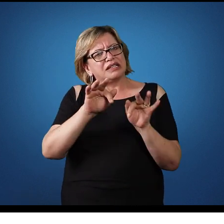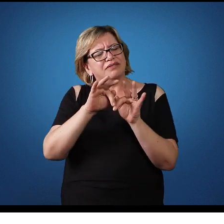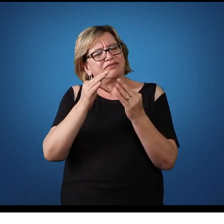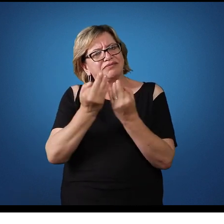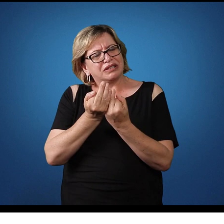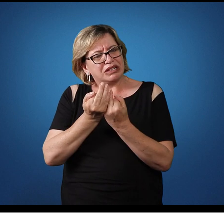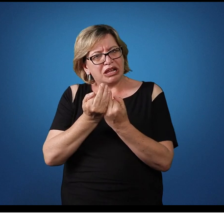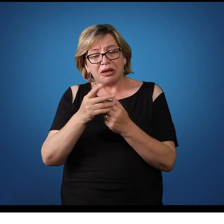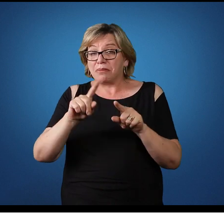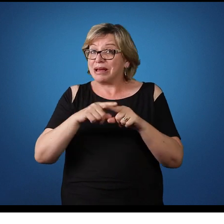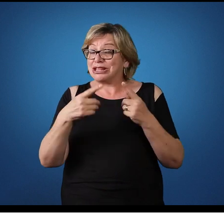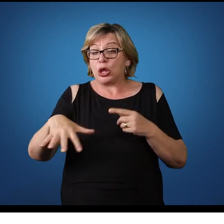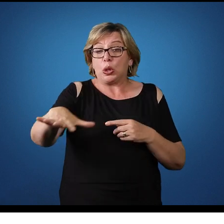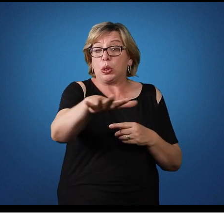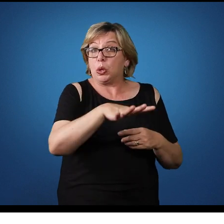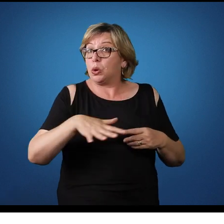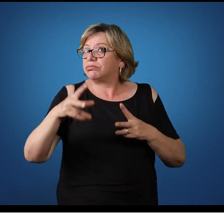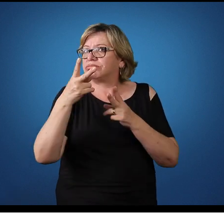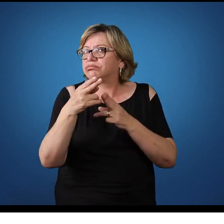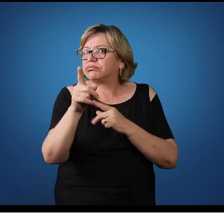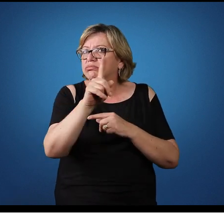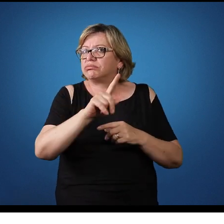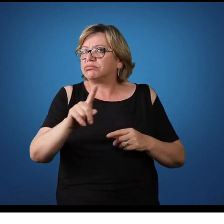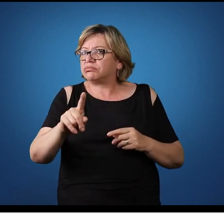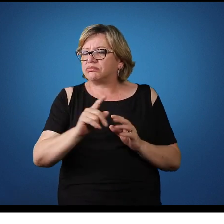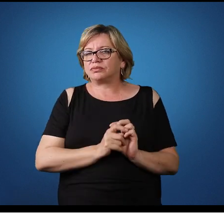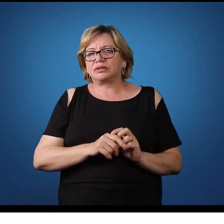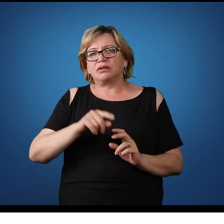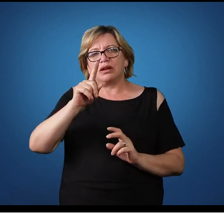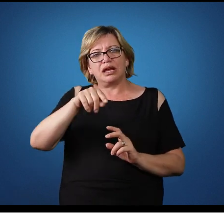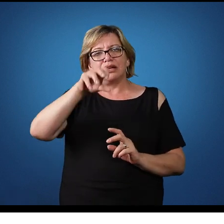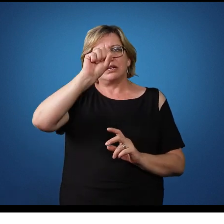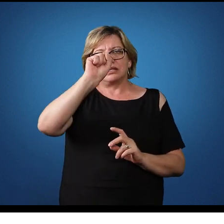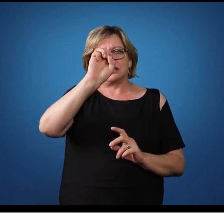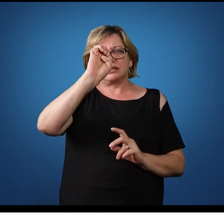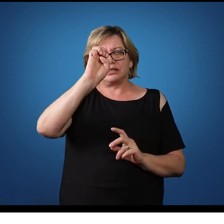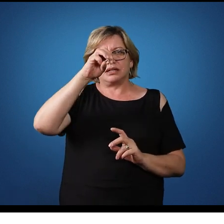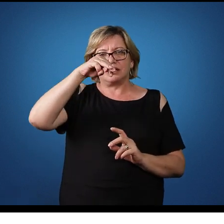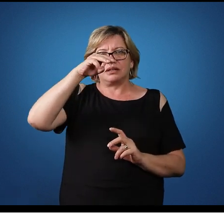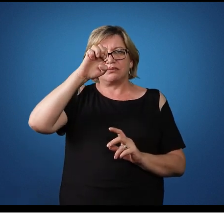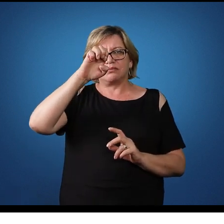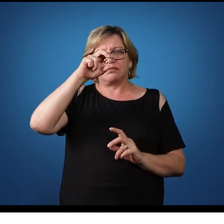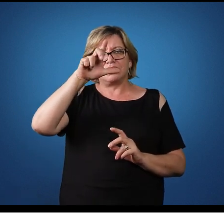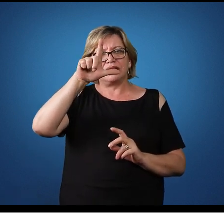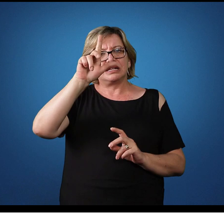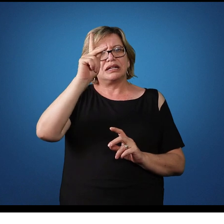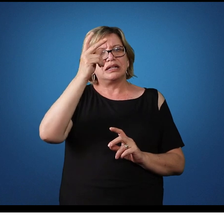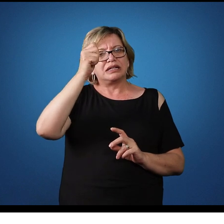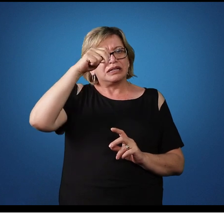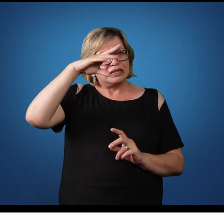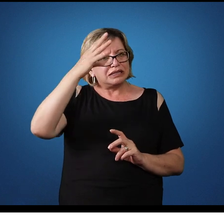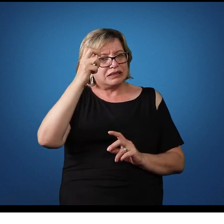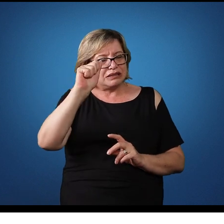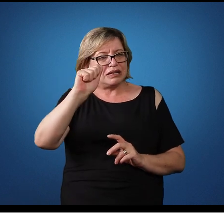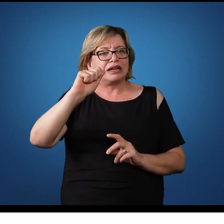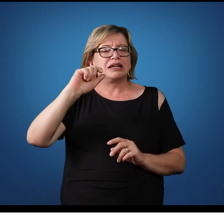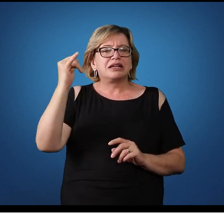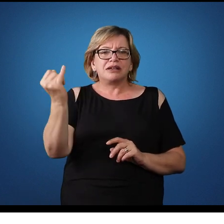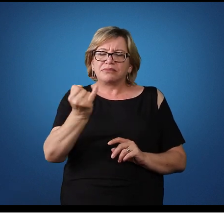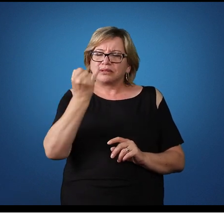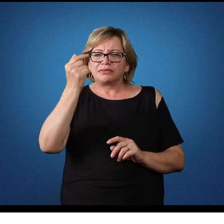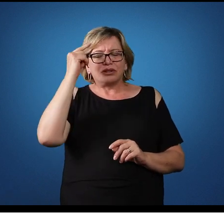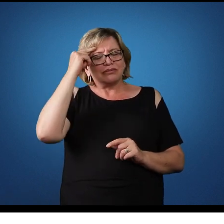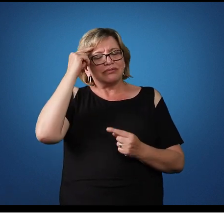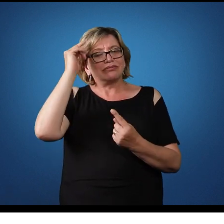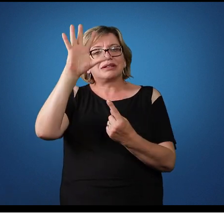todos eles. Bom, esse caminho das semelhanças de família é talvez interessante para a gente pensar o fenômeno da arte. Quando a gente pensa